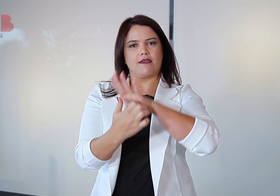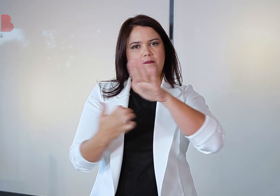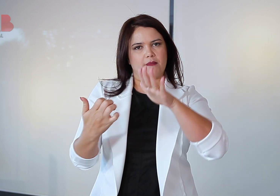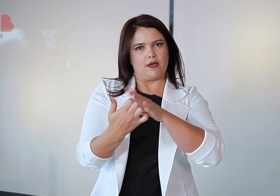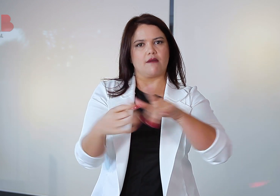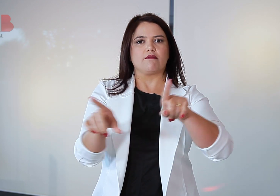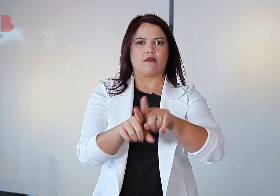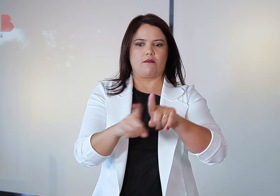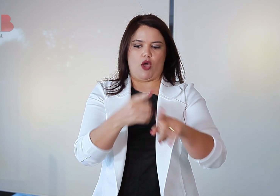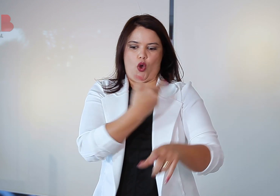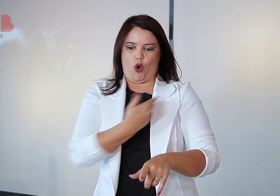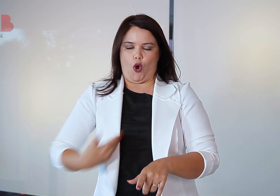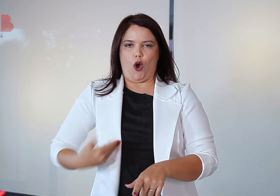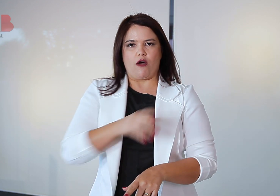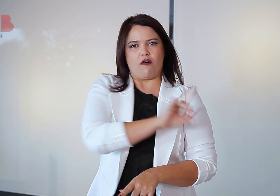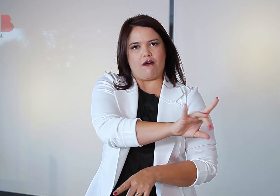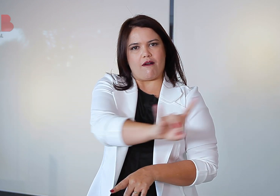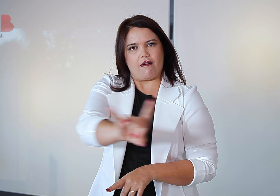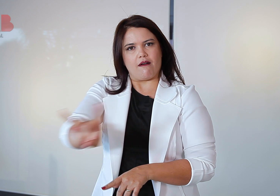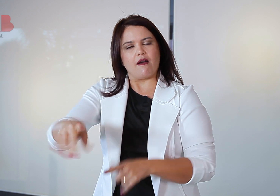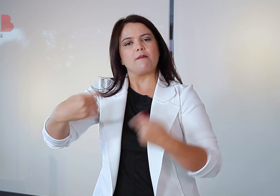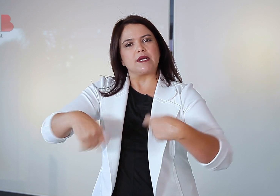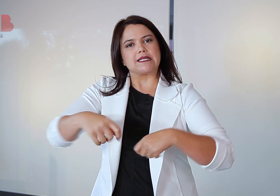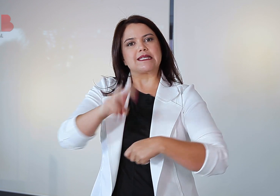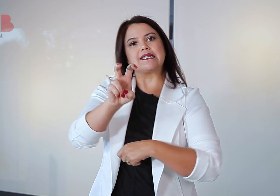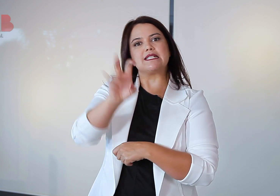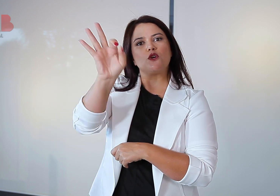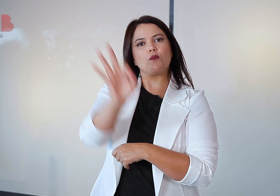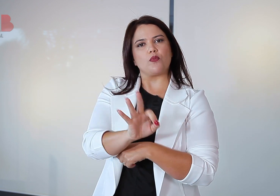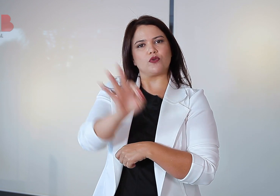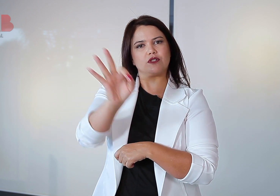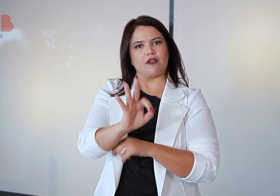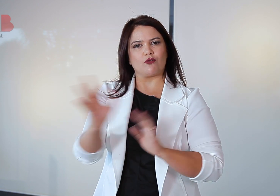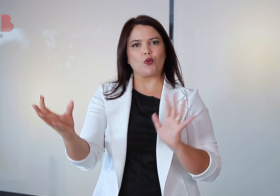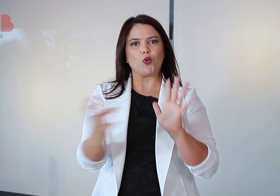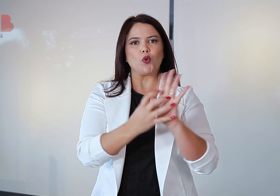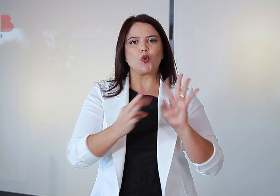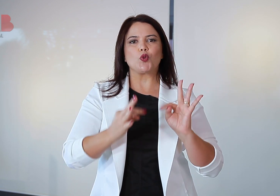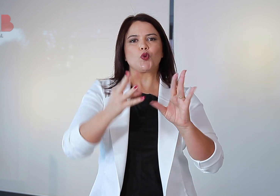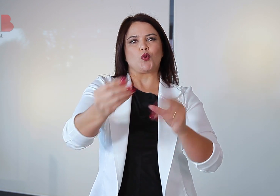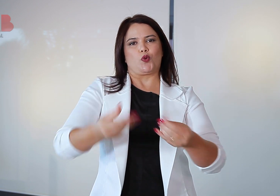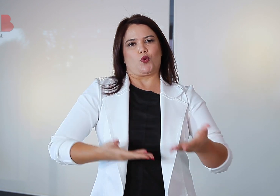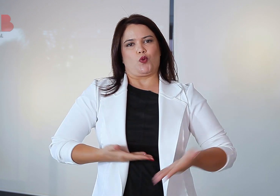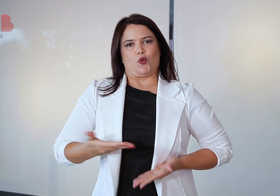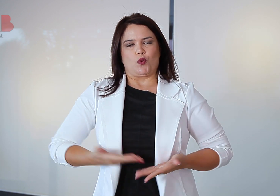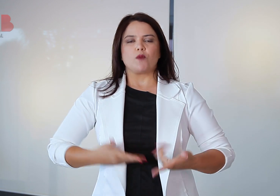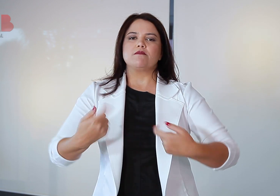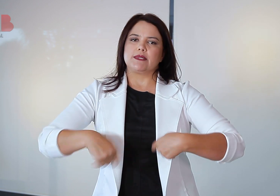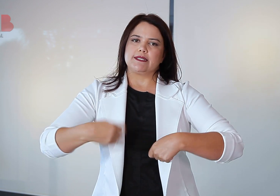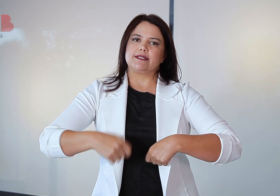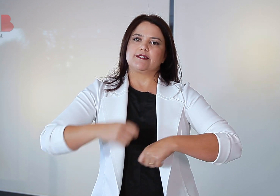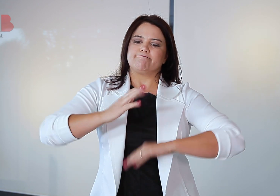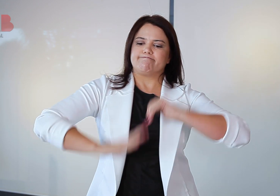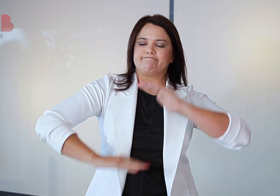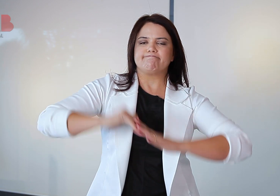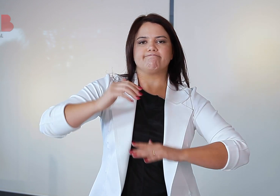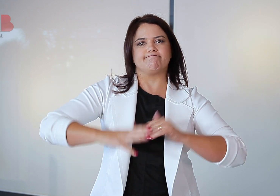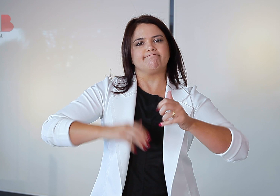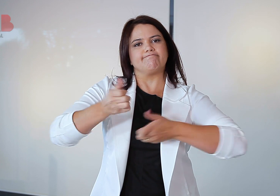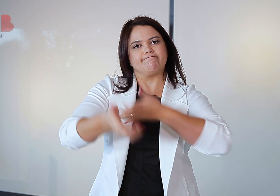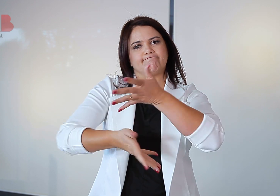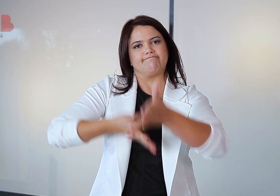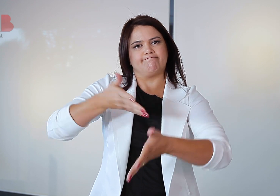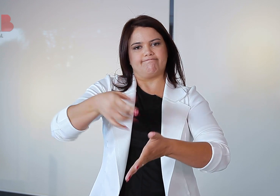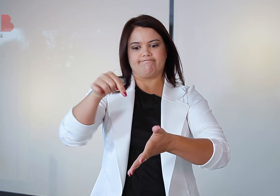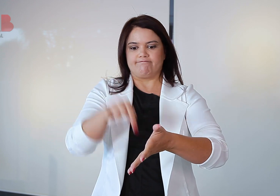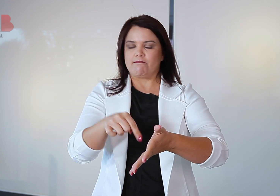tenha 5% do seu pessoal formado e capacitado em língua de sinais. Mas isso nós sabemos